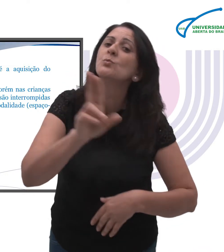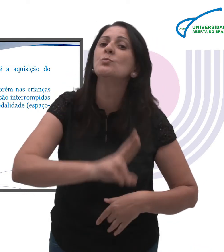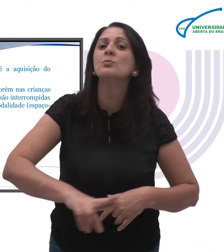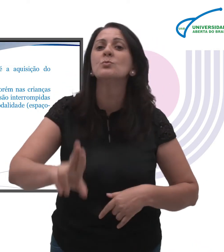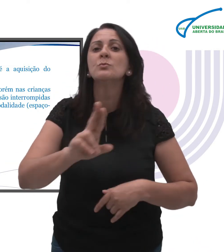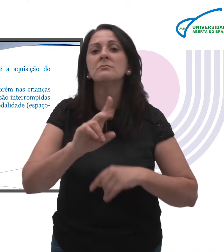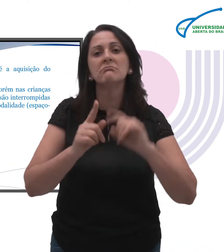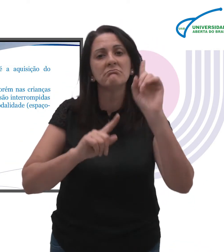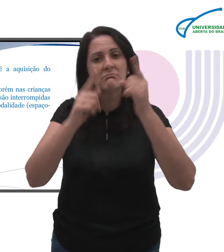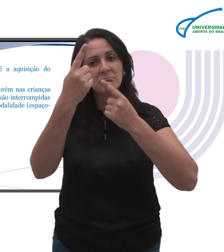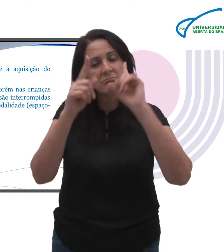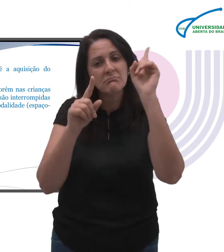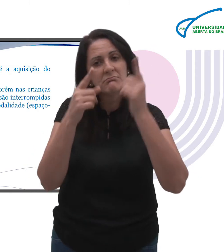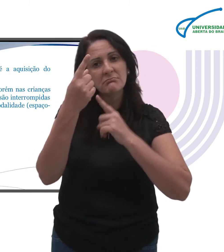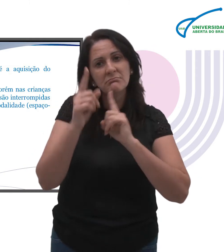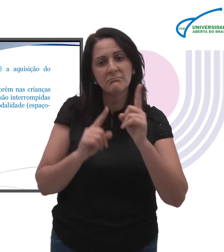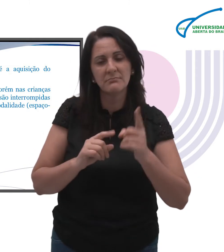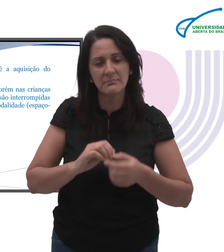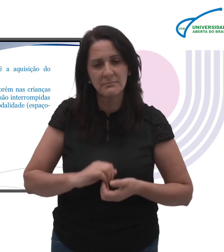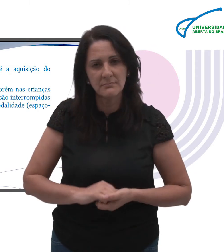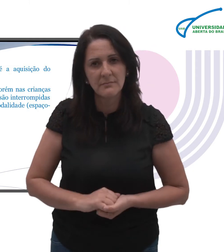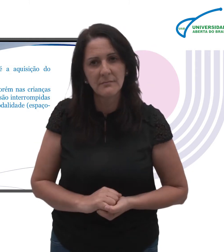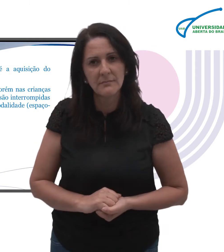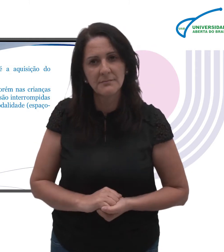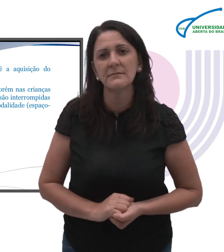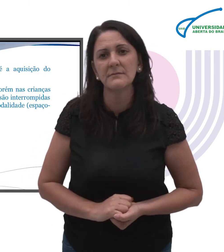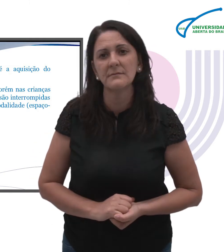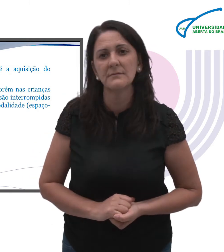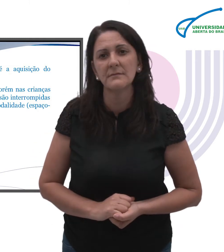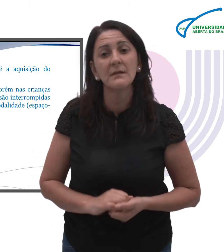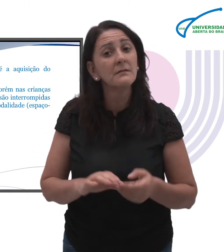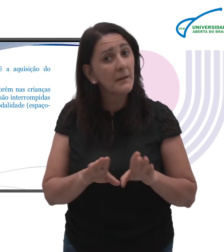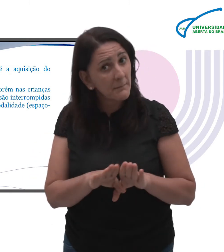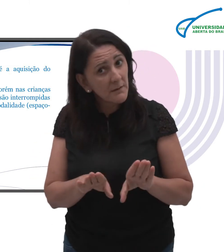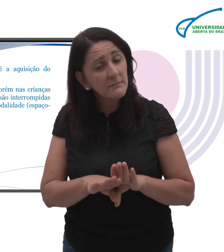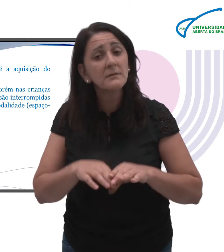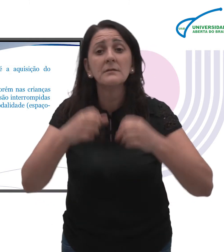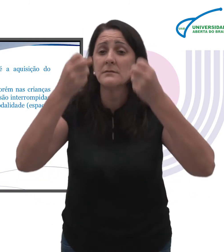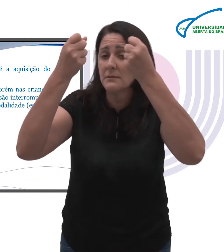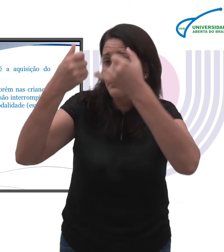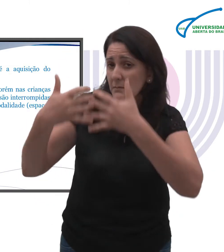um desenvolvimento do balbucio na sua modalidade espaço-visual.